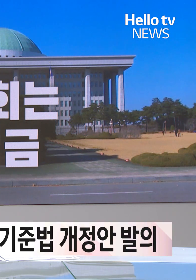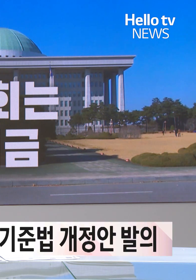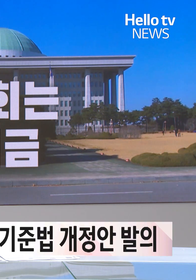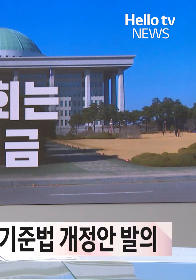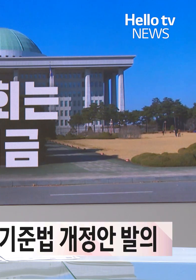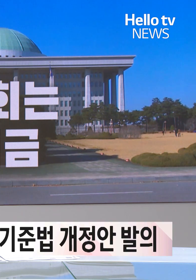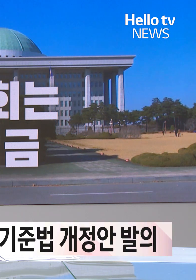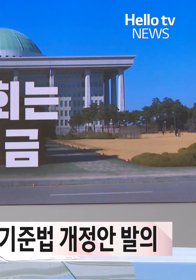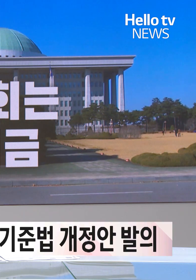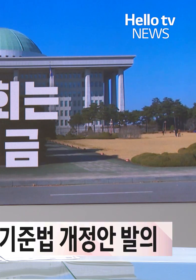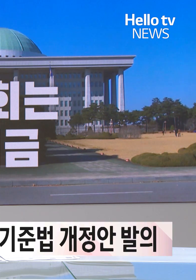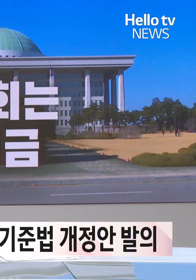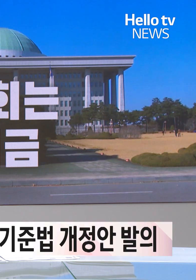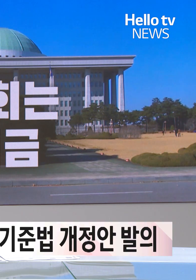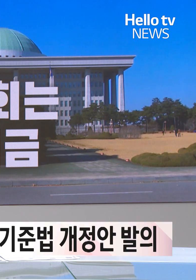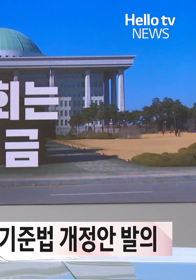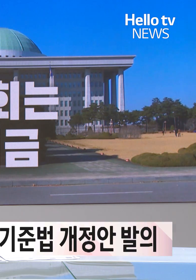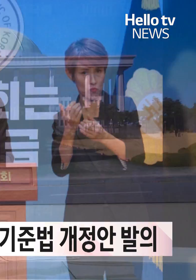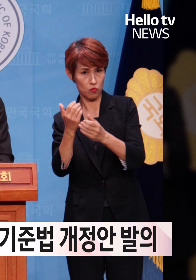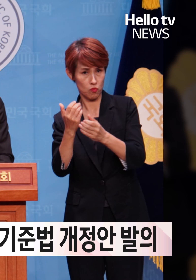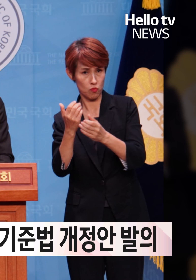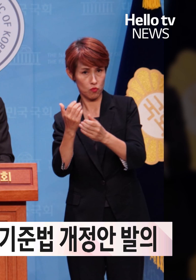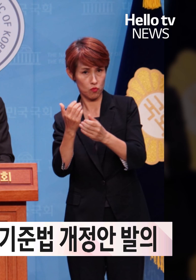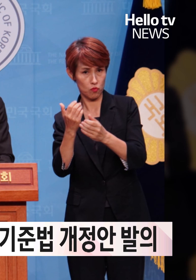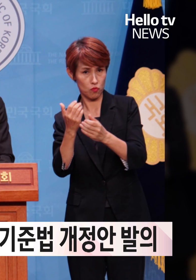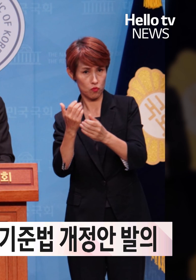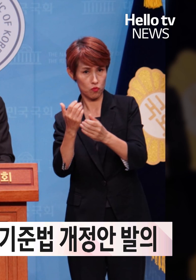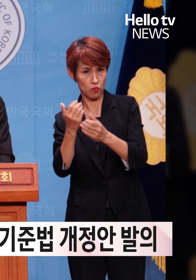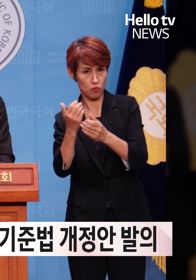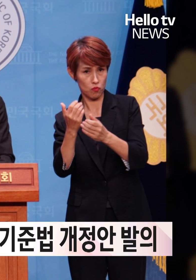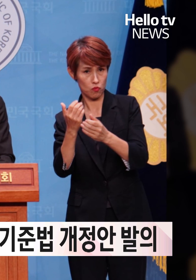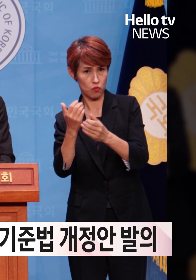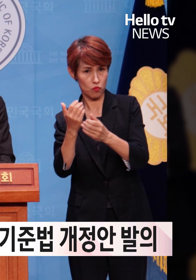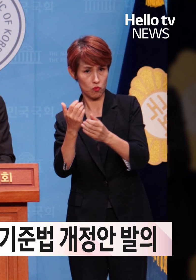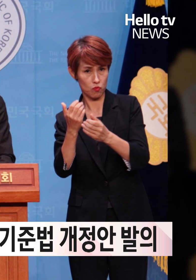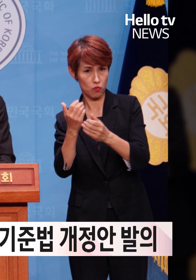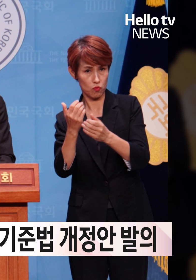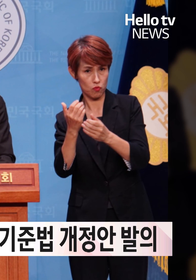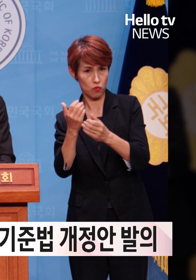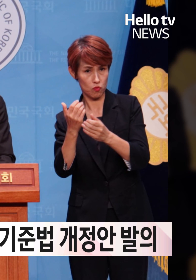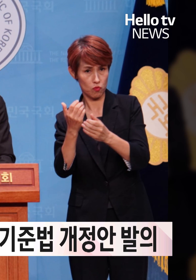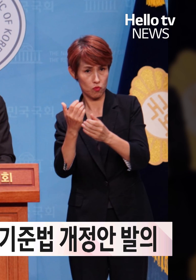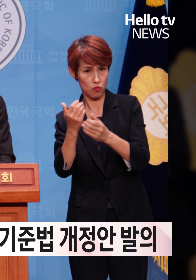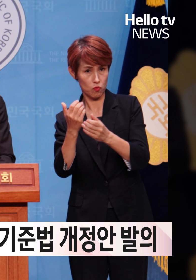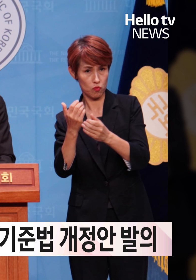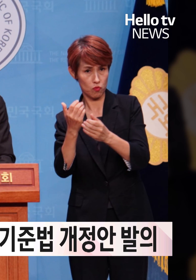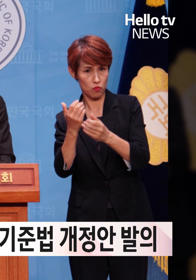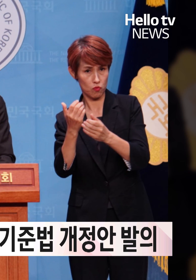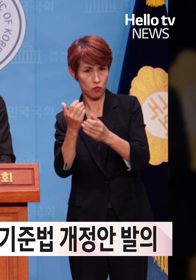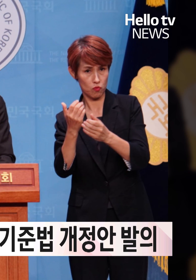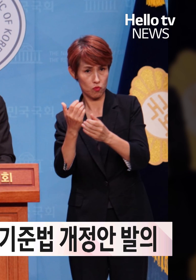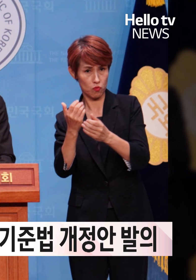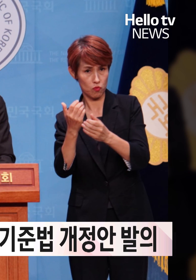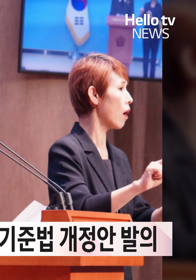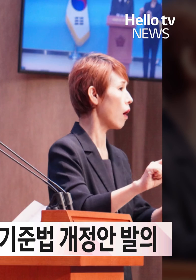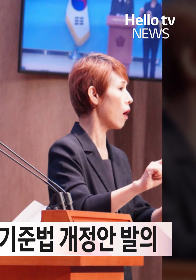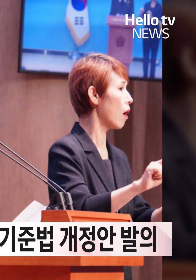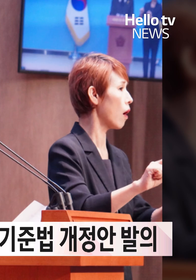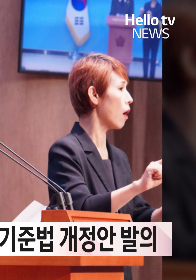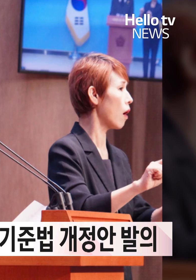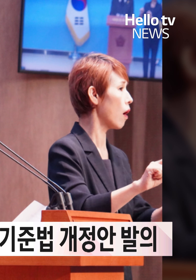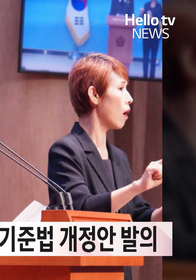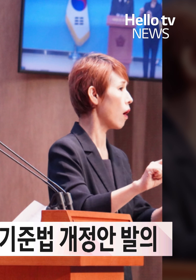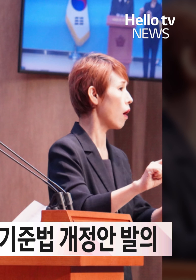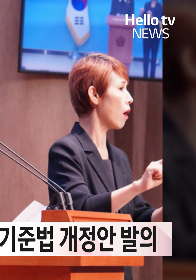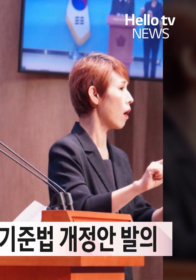계약을 금지하는 근로기준법 개정안을 발의했습니다. 포괄 임금제는 기본 임금과 수당을 분리하지 않고